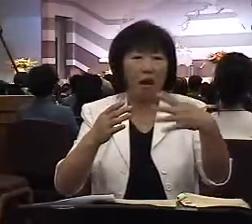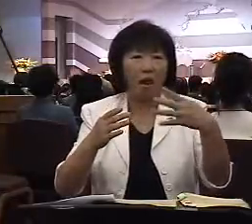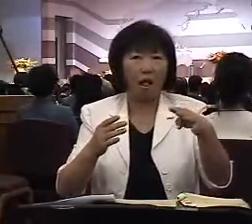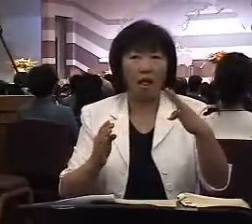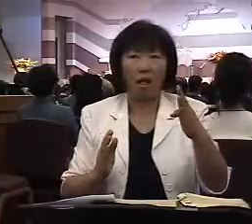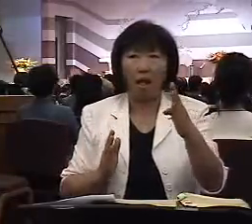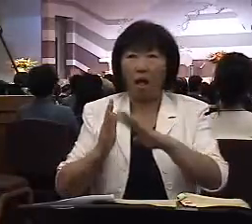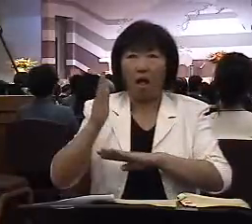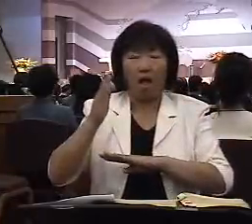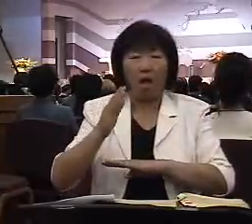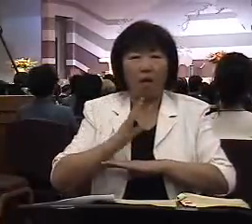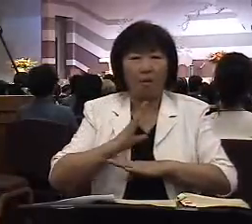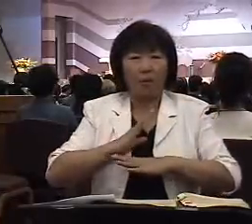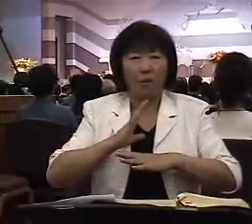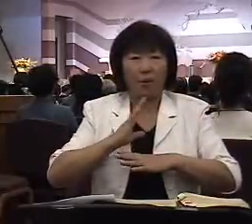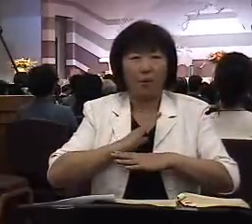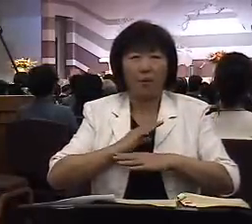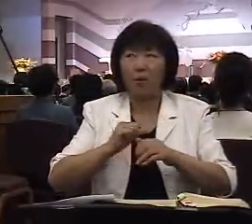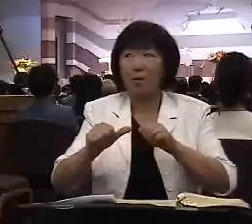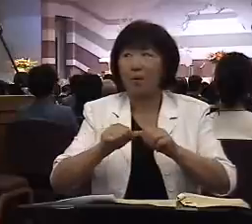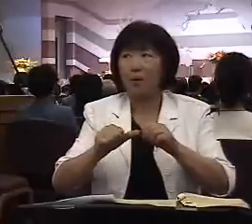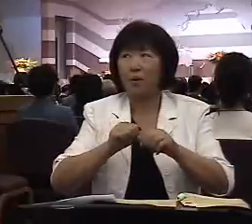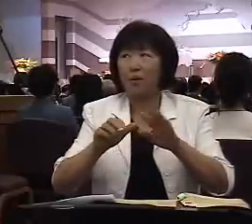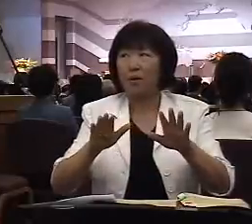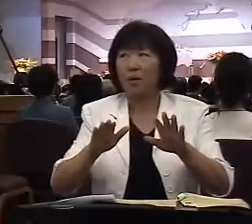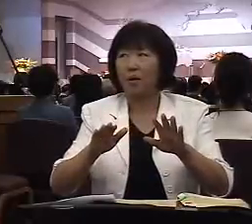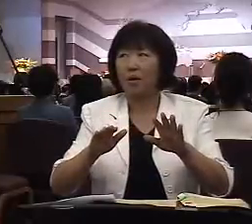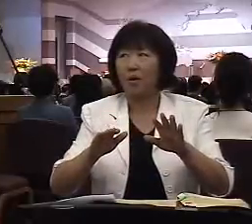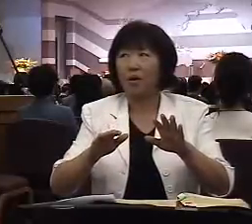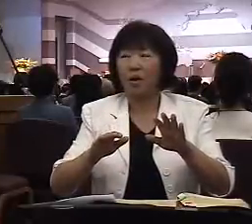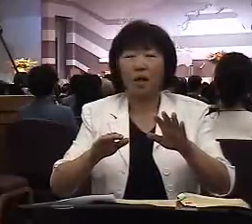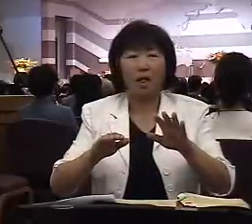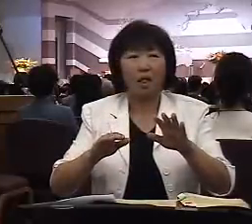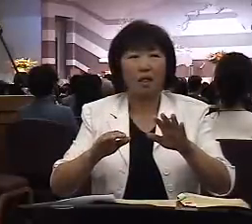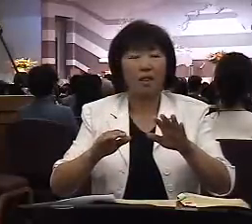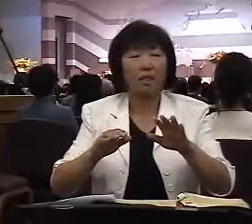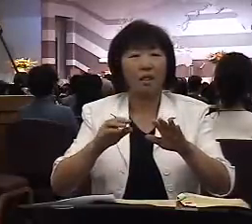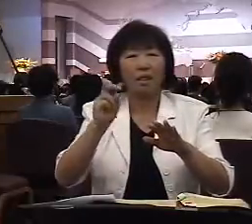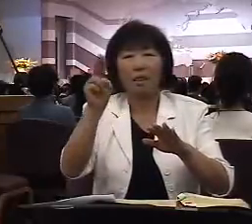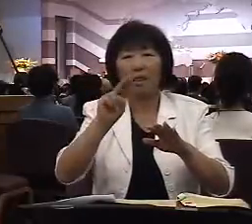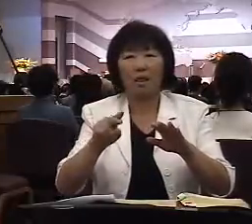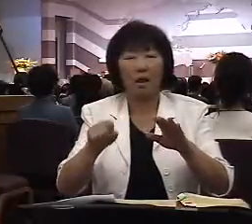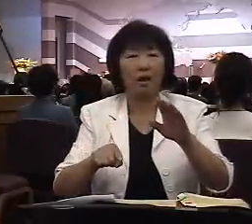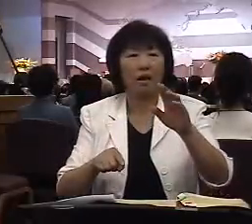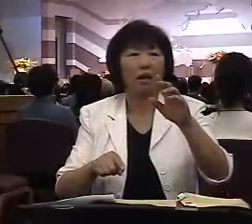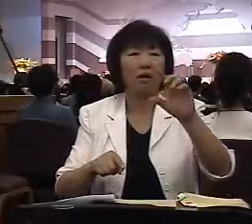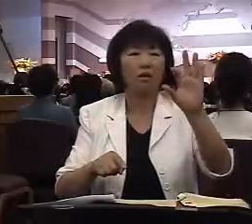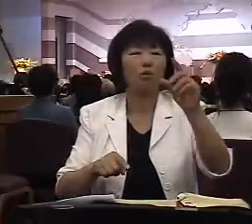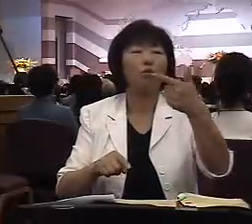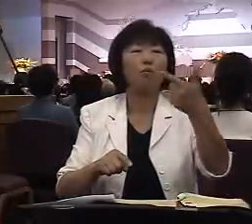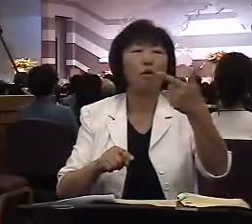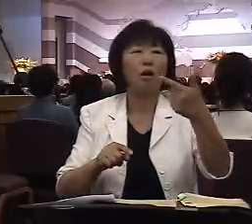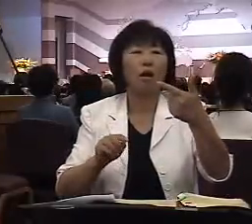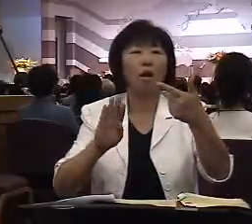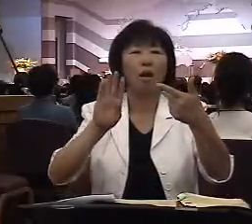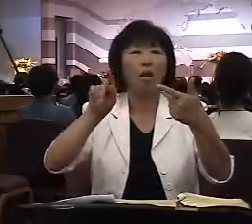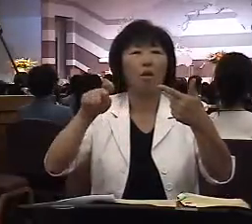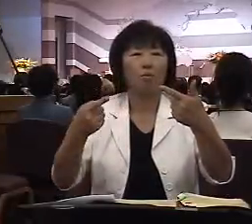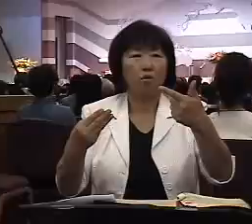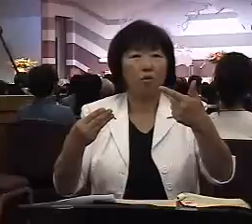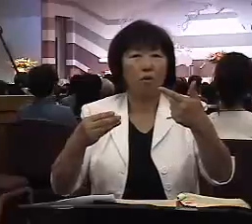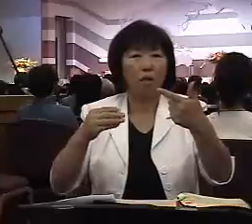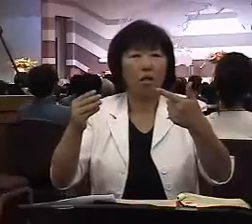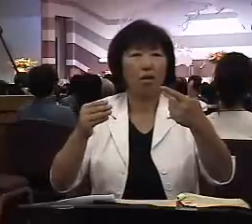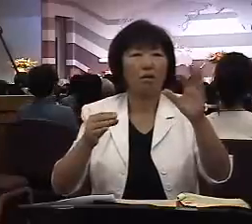아닐까. 소문에는 이게 갈론에 6불까지 간다, 10불까지 간다는 소문이 있는데요.